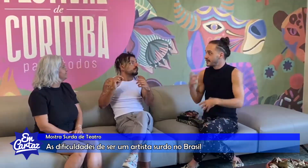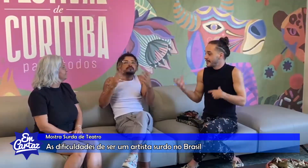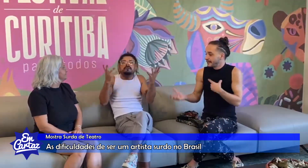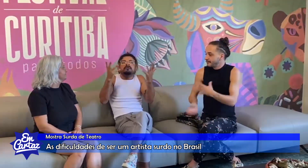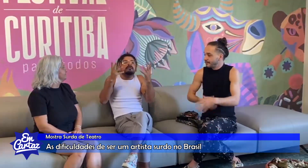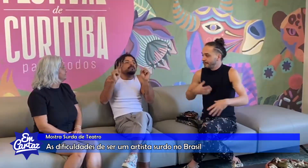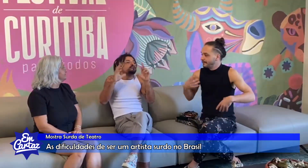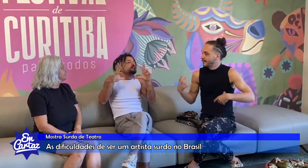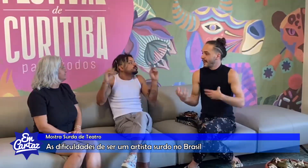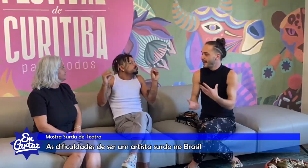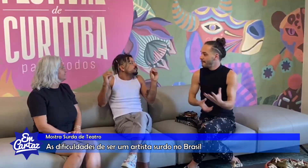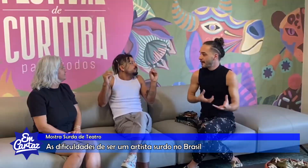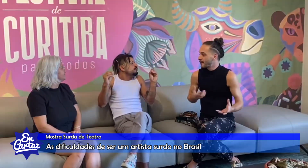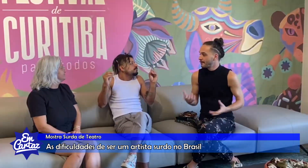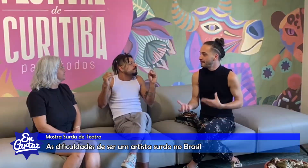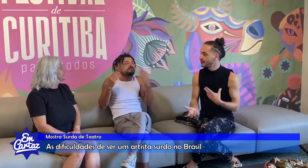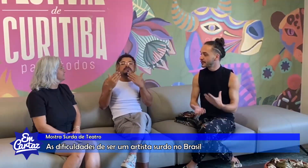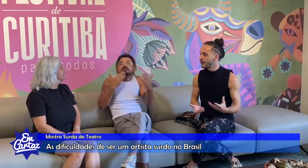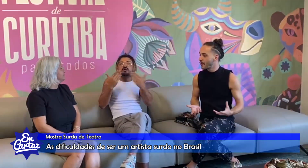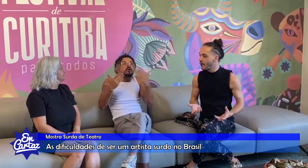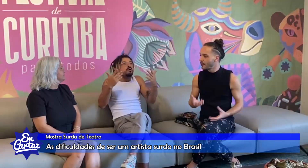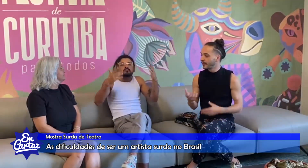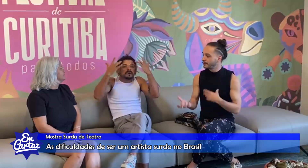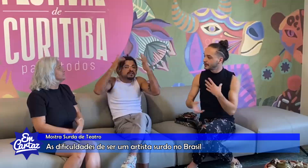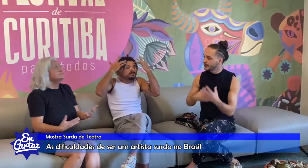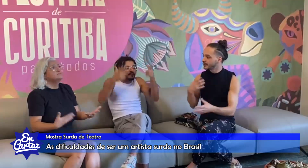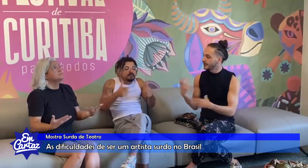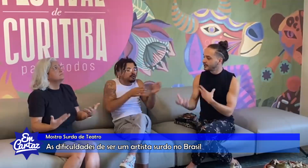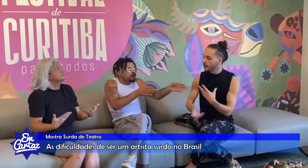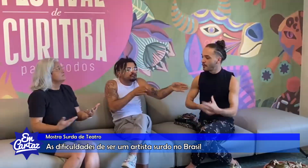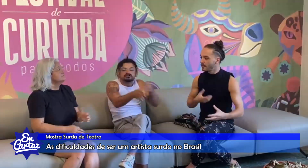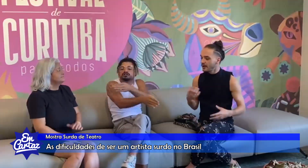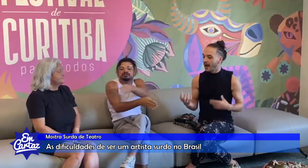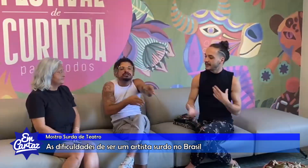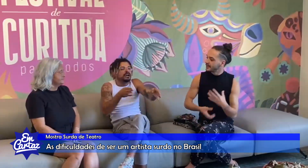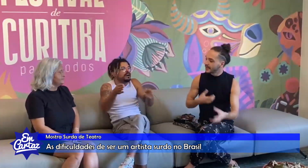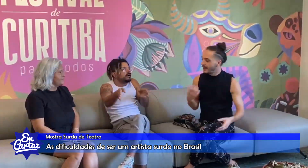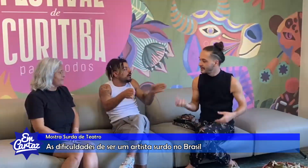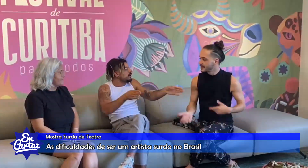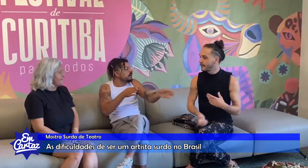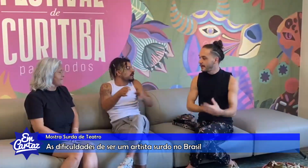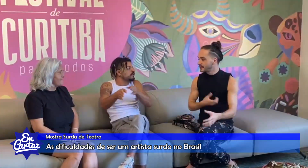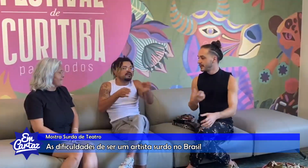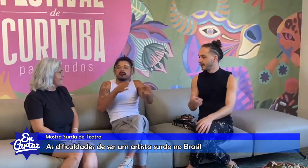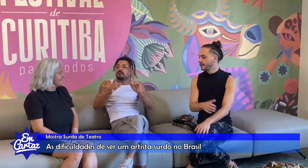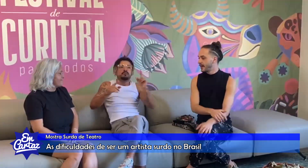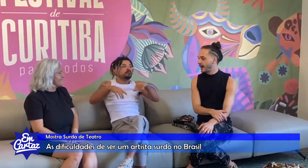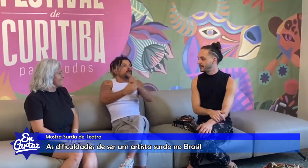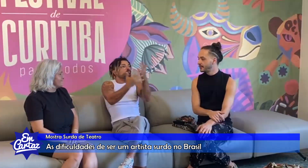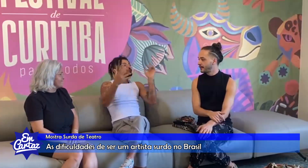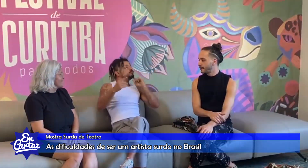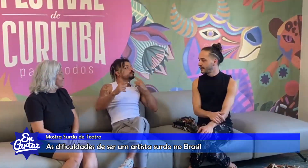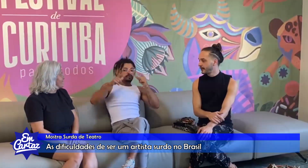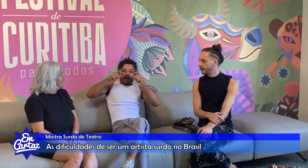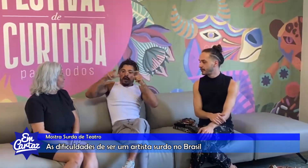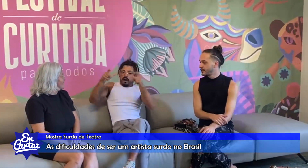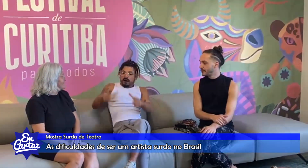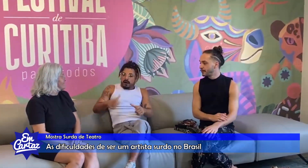assim, pedindo socorro, né, pedindo ajuda de como acessar esses caminhos de arte para fazer produzir, porque